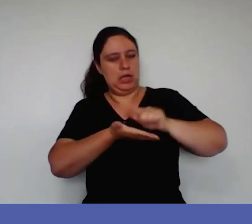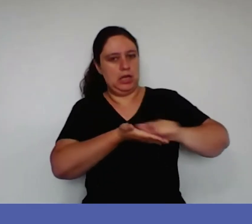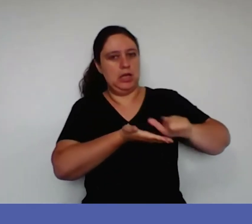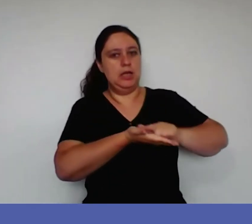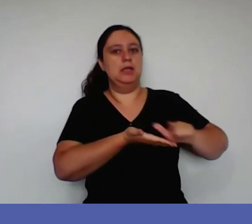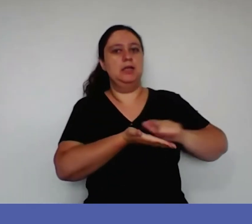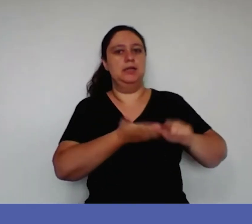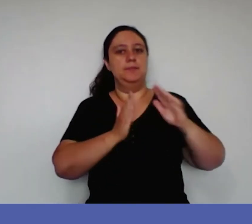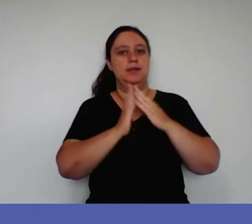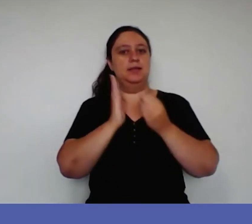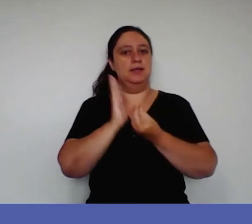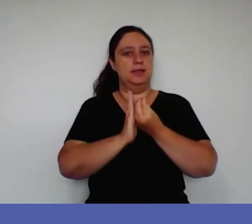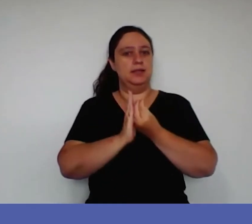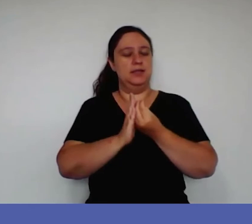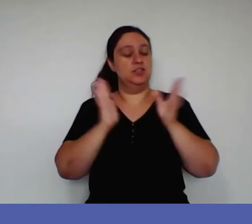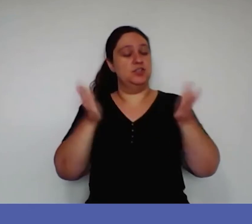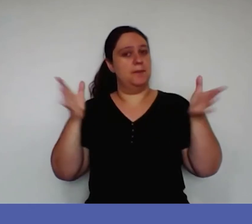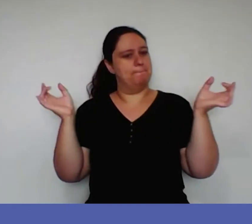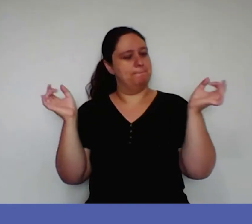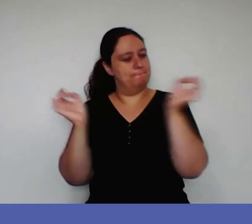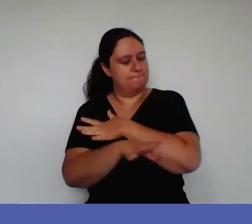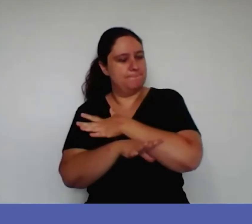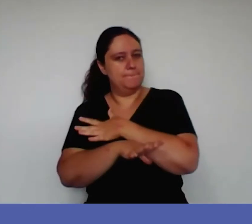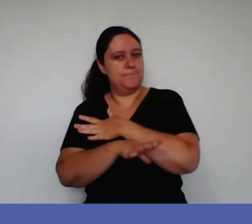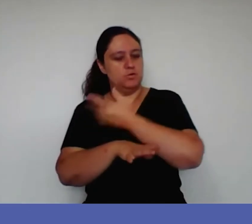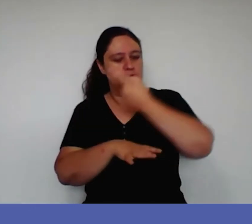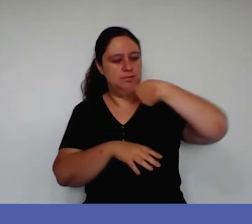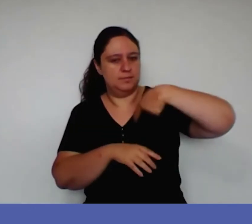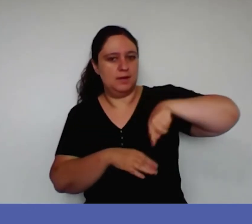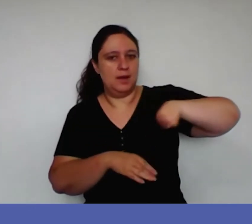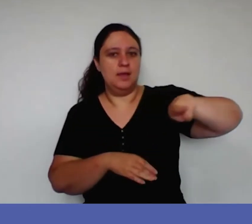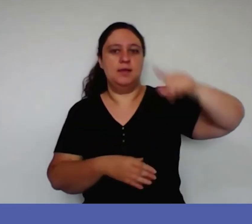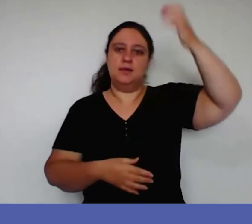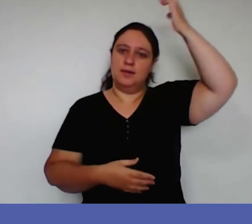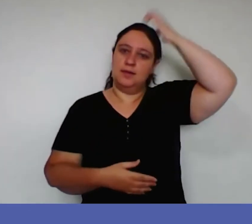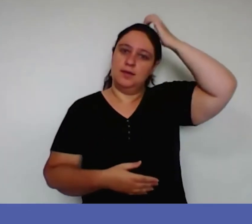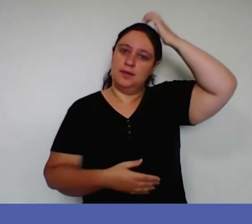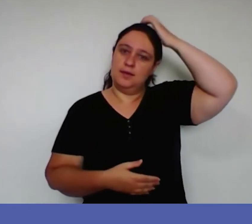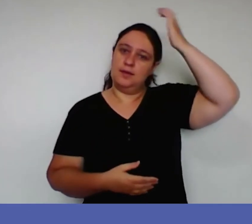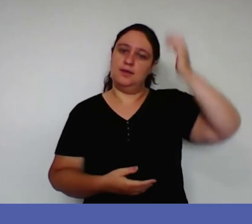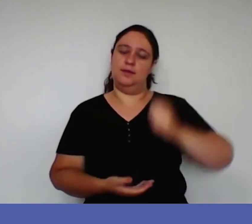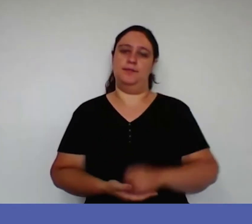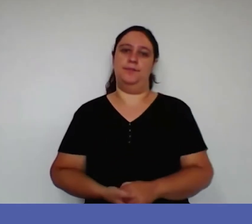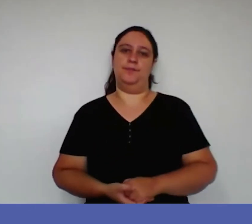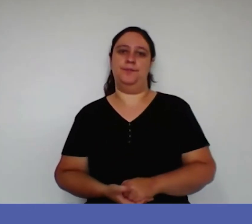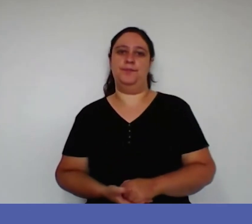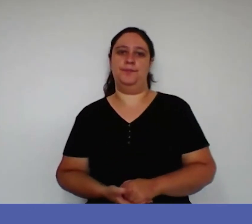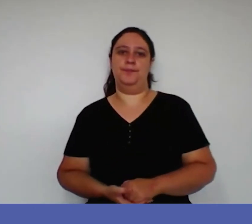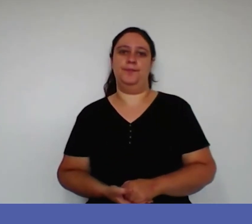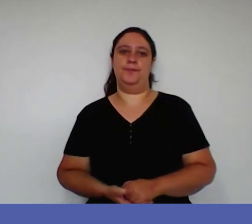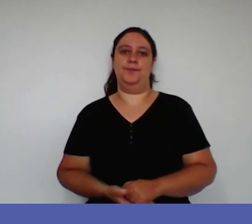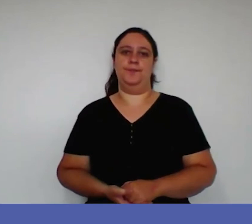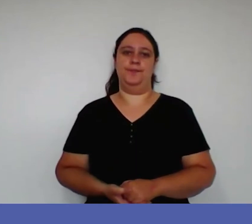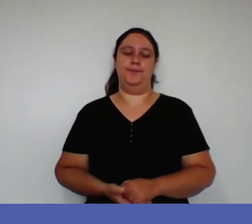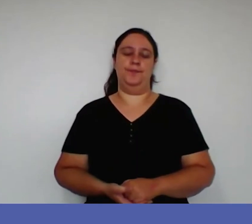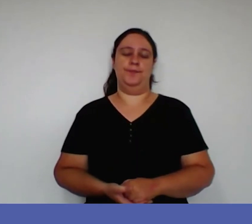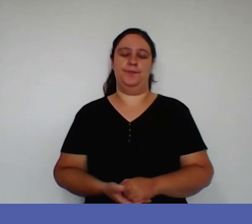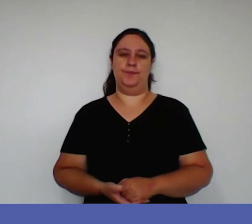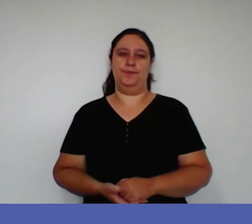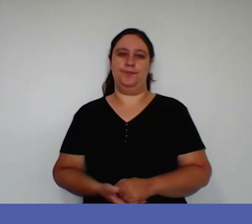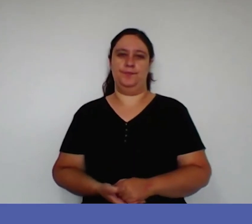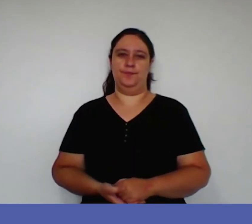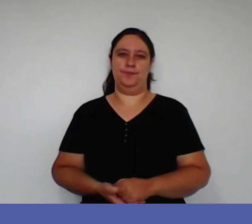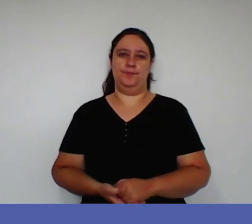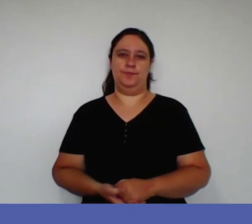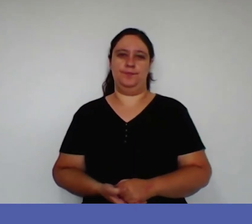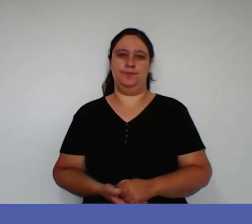ser apresentada ao seu esposo, tá? Agora essa mulher